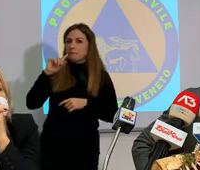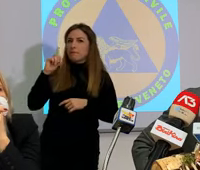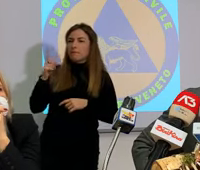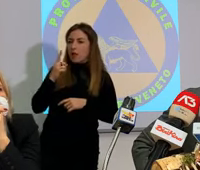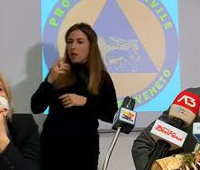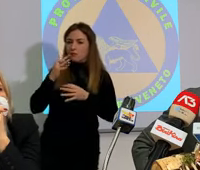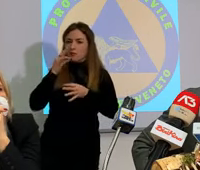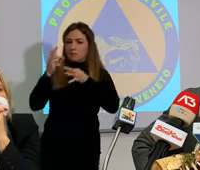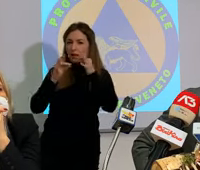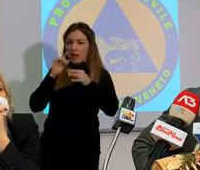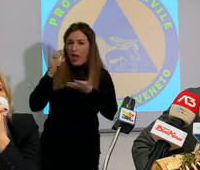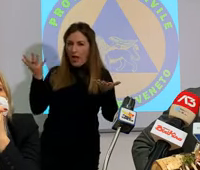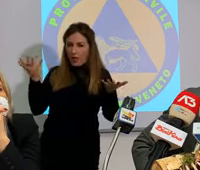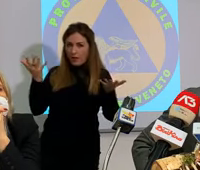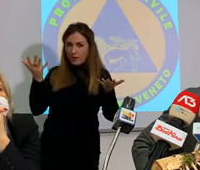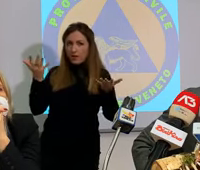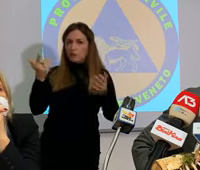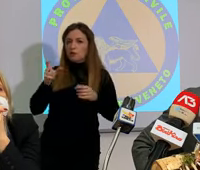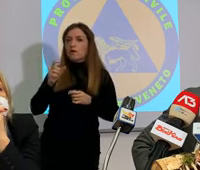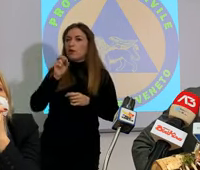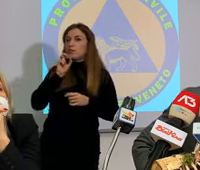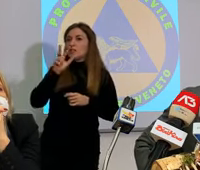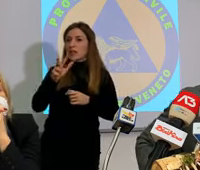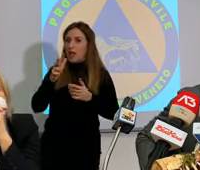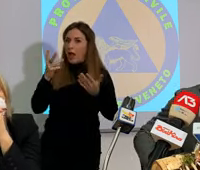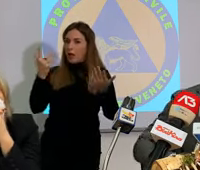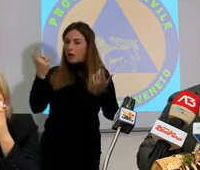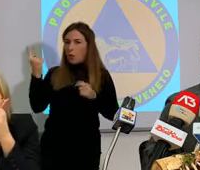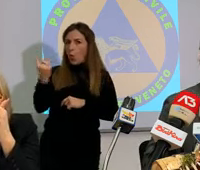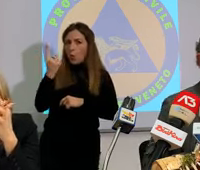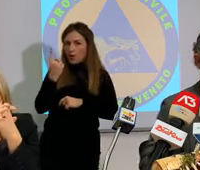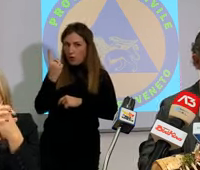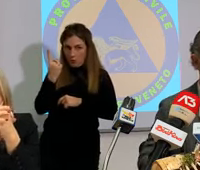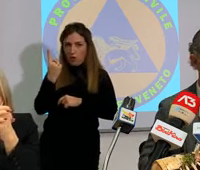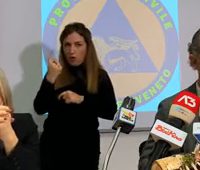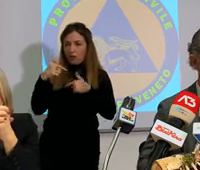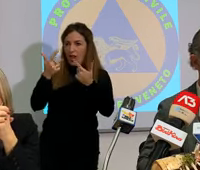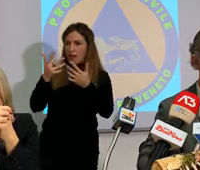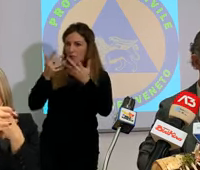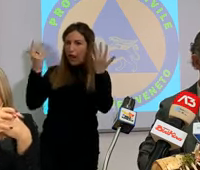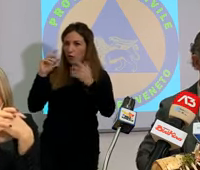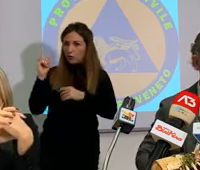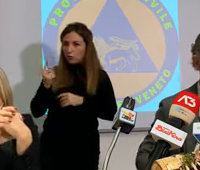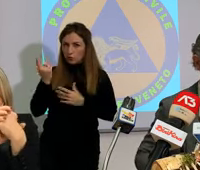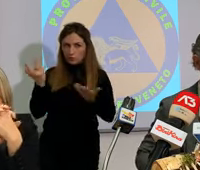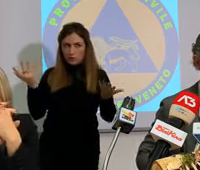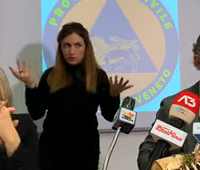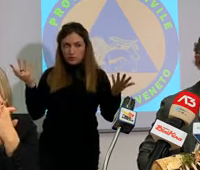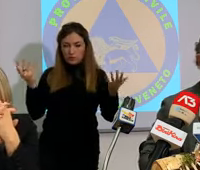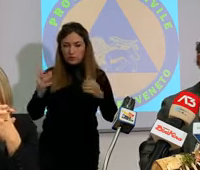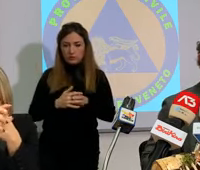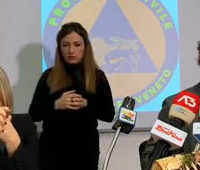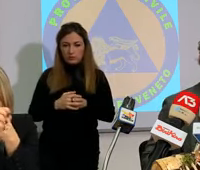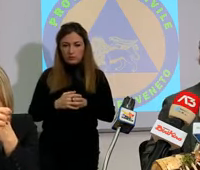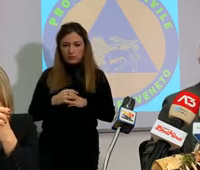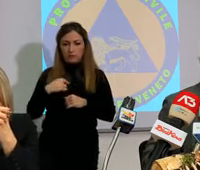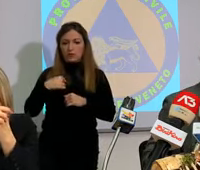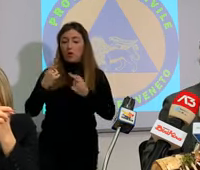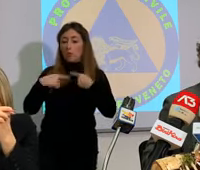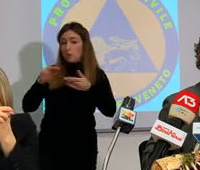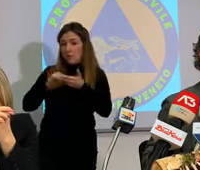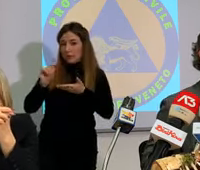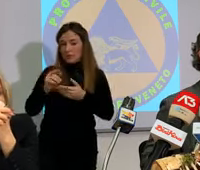con grande chiarezza perché sarebbe un segnale chiaro univoco se è così io non ero presente alla riunione